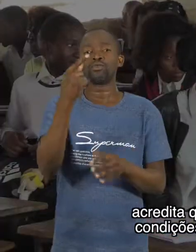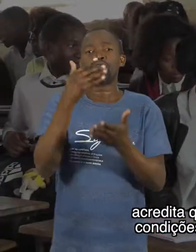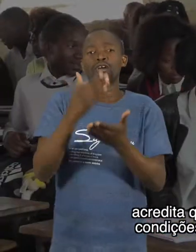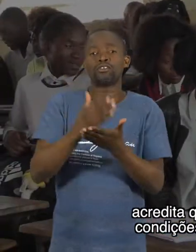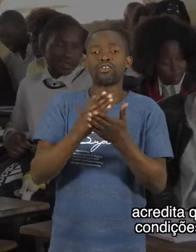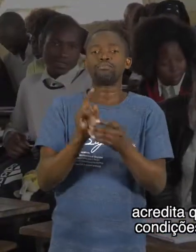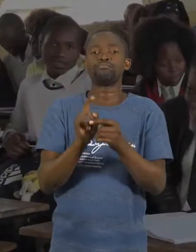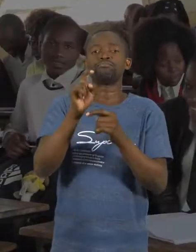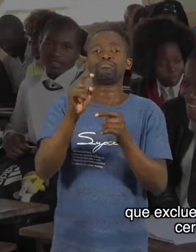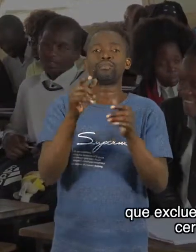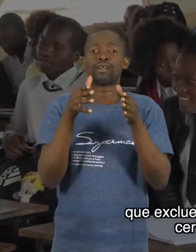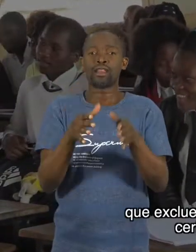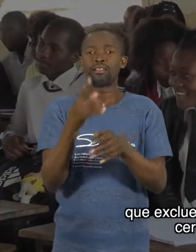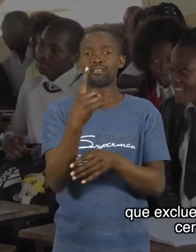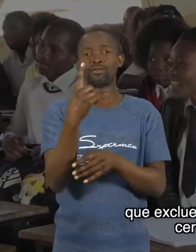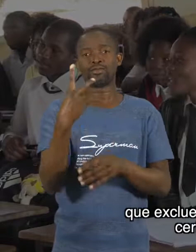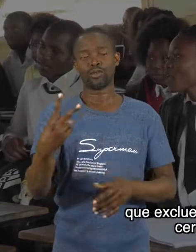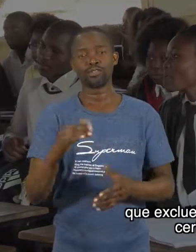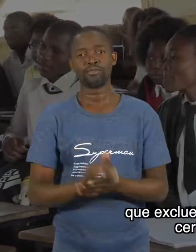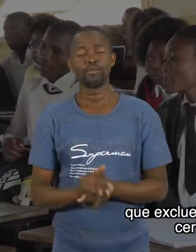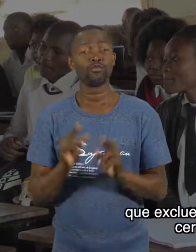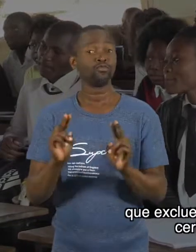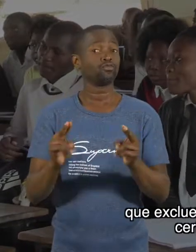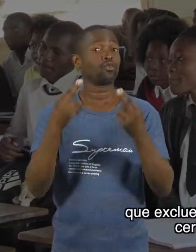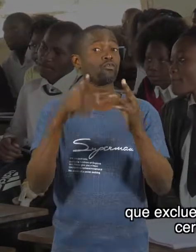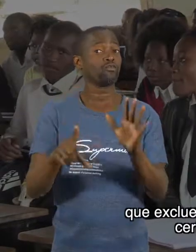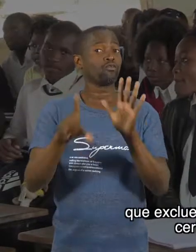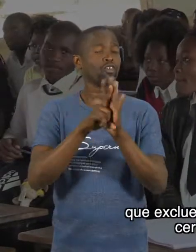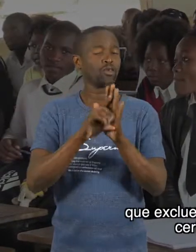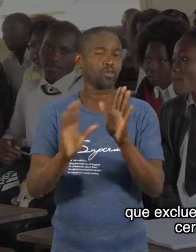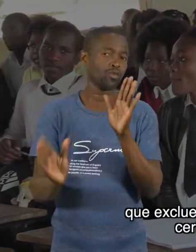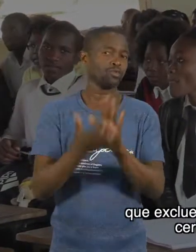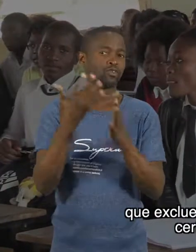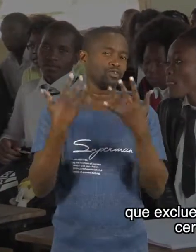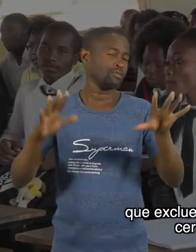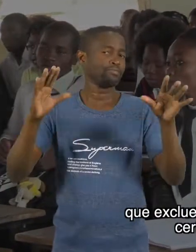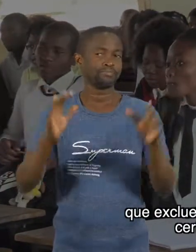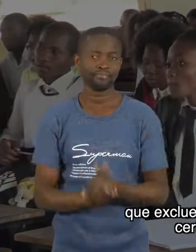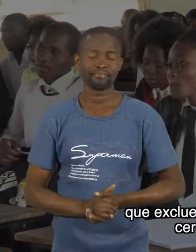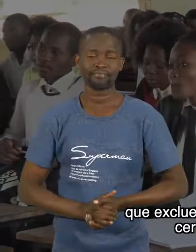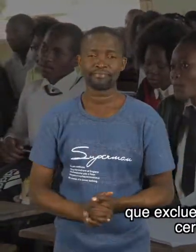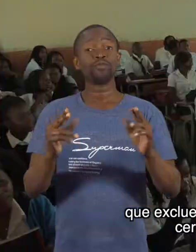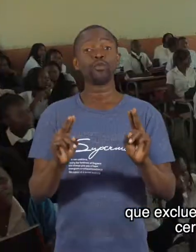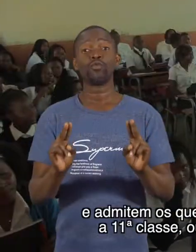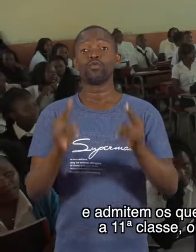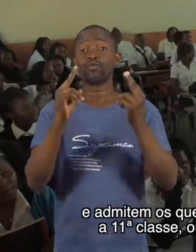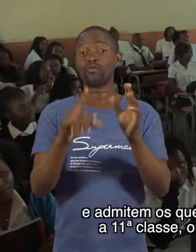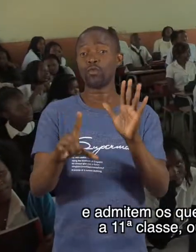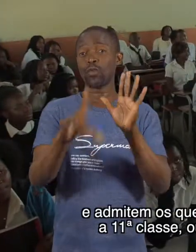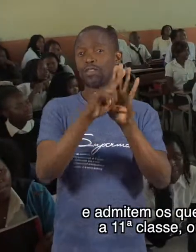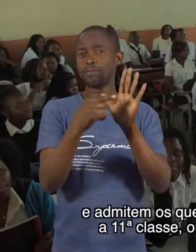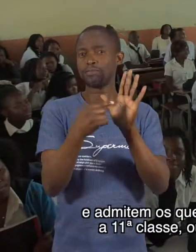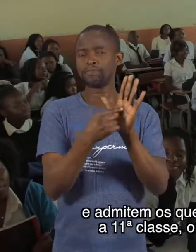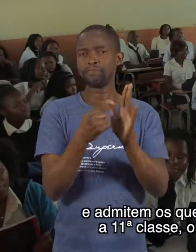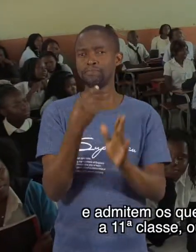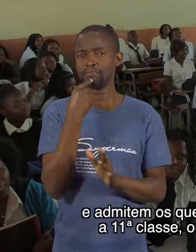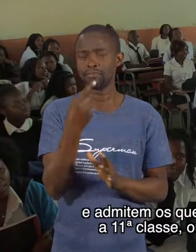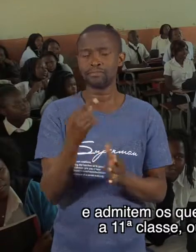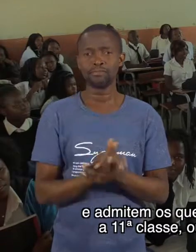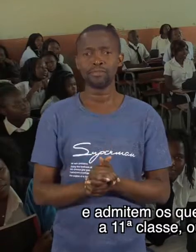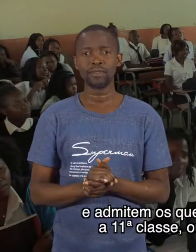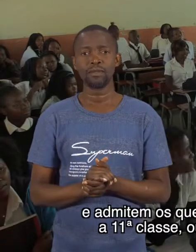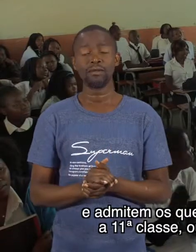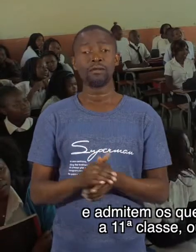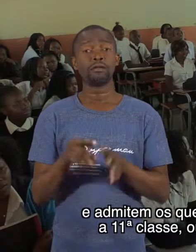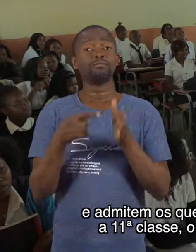aos exames, que excluem candidatos que apresentem certificados da décima classe e admitem os que tenham frequentado